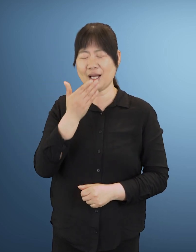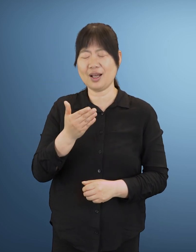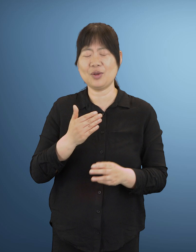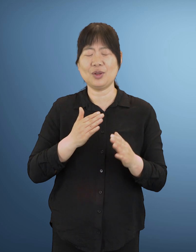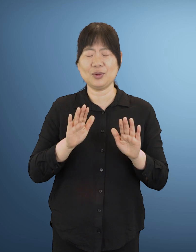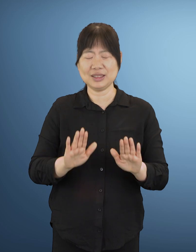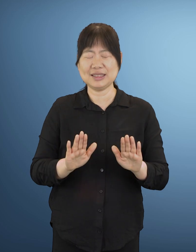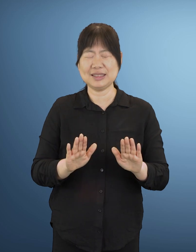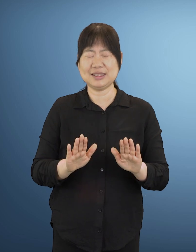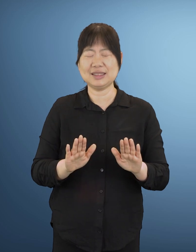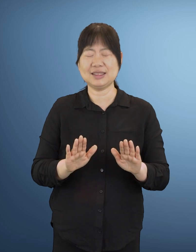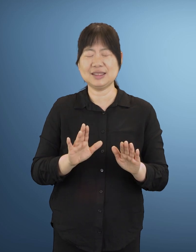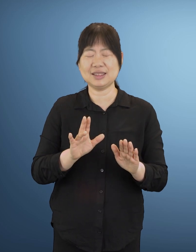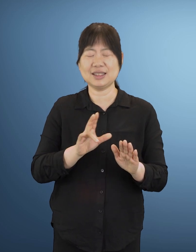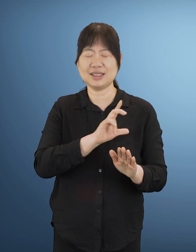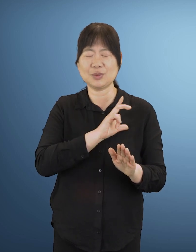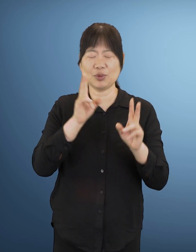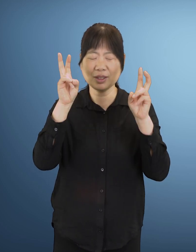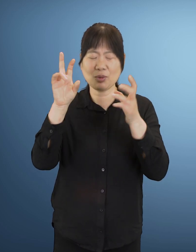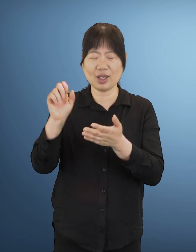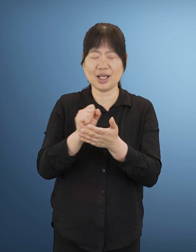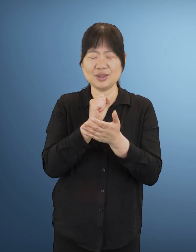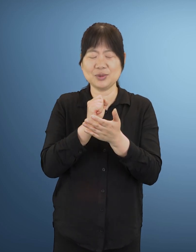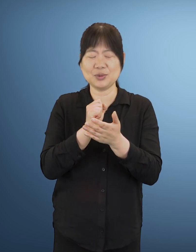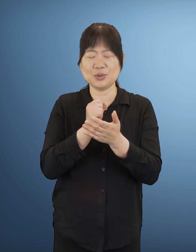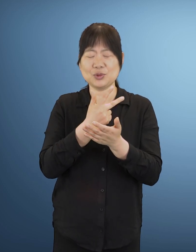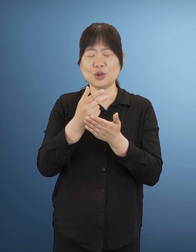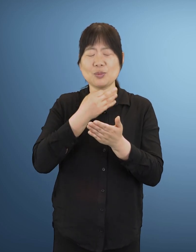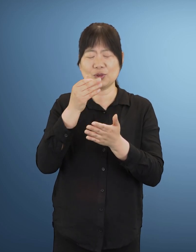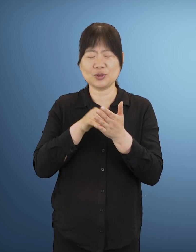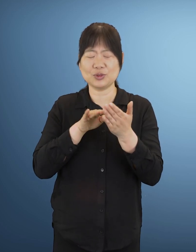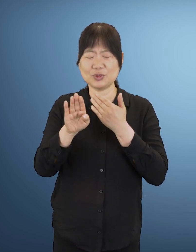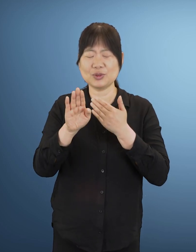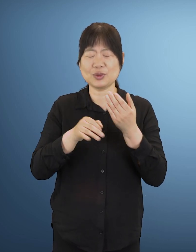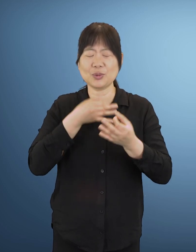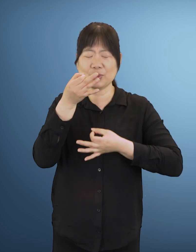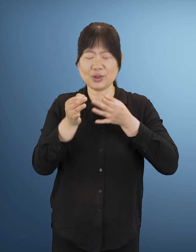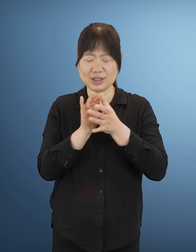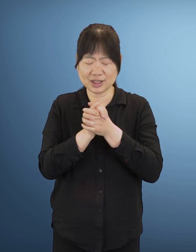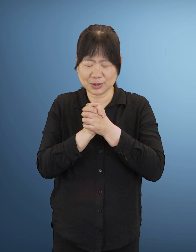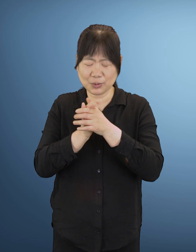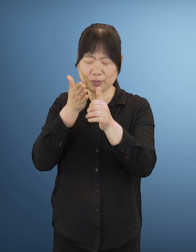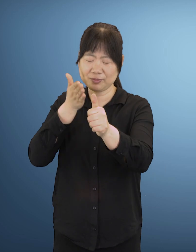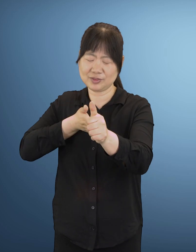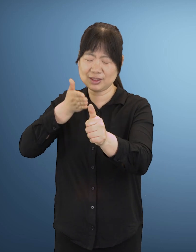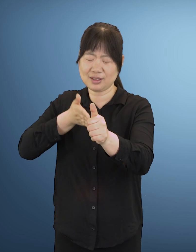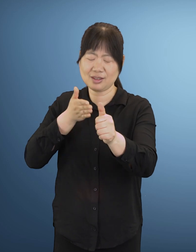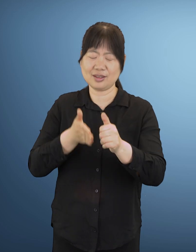놓고 주여 한번 부른 다음에 통성으로 기도합시다. 주여